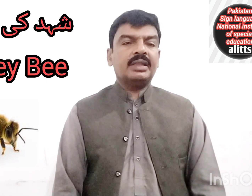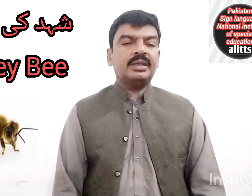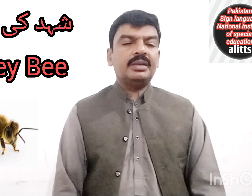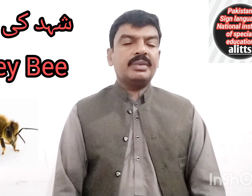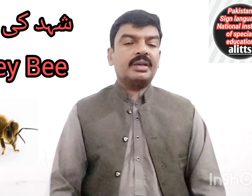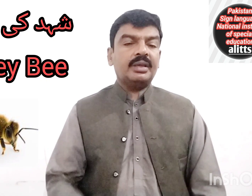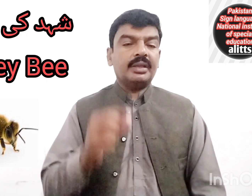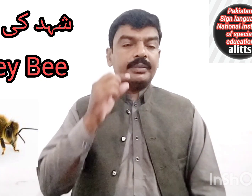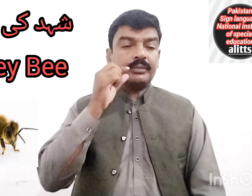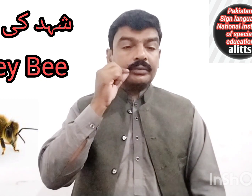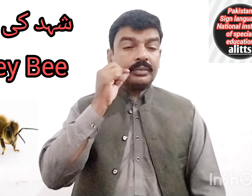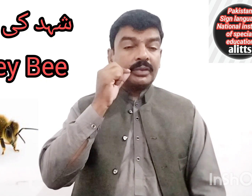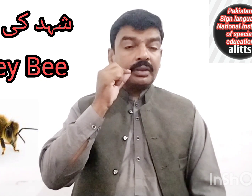शहद की मक्खी।